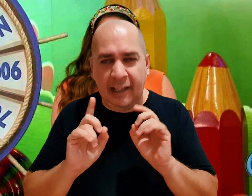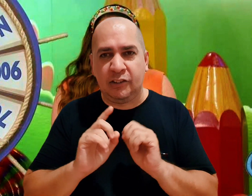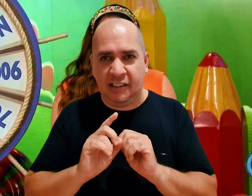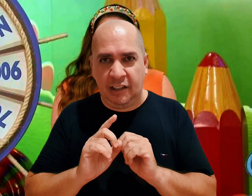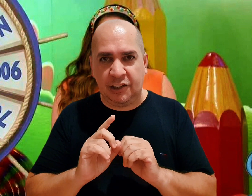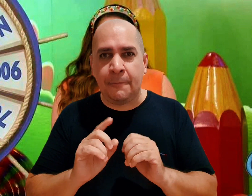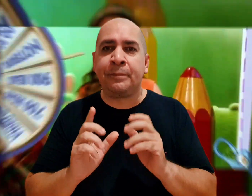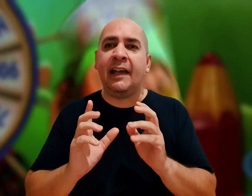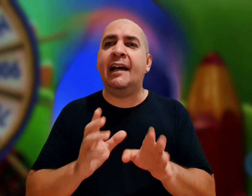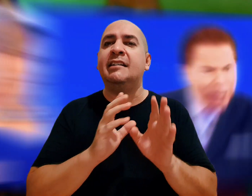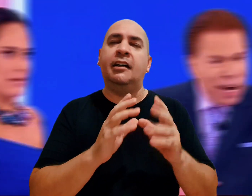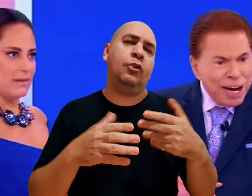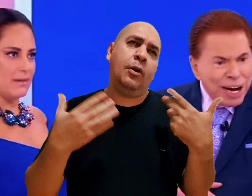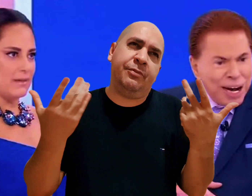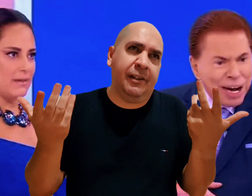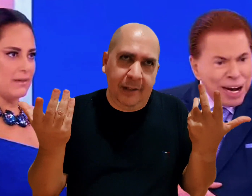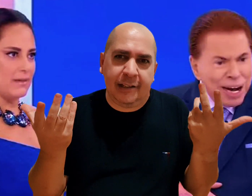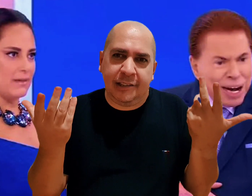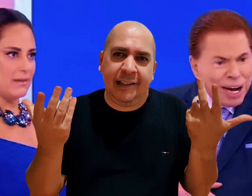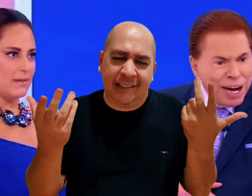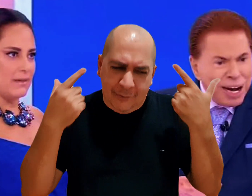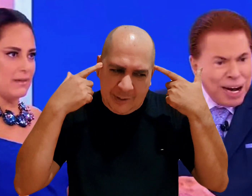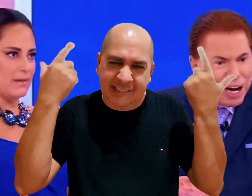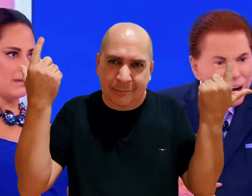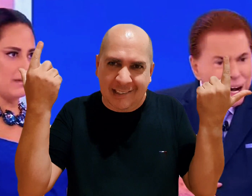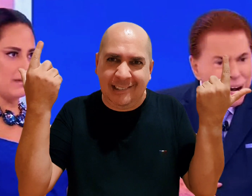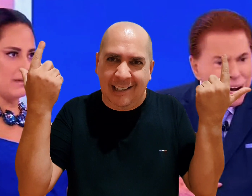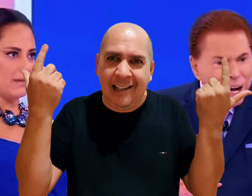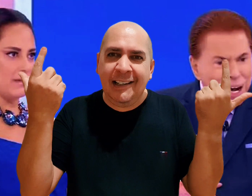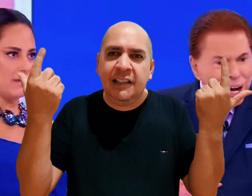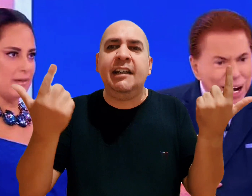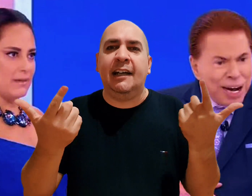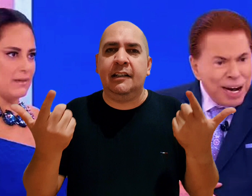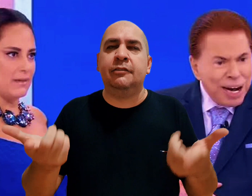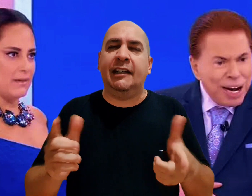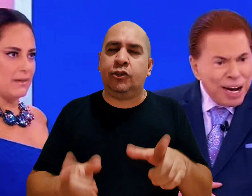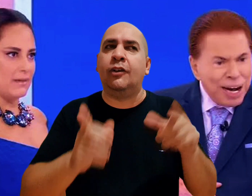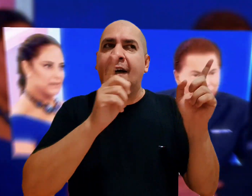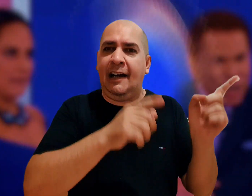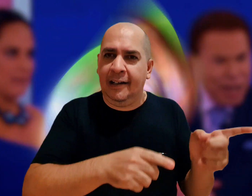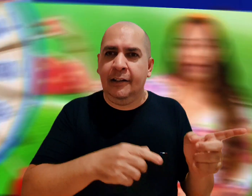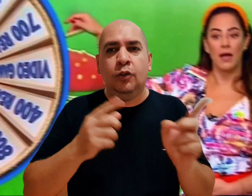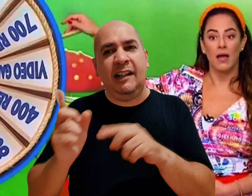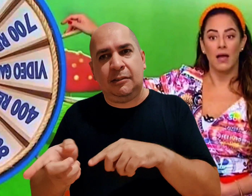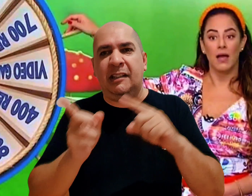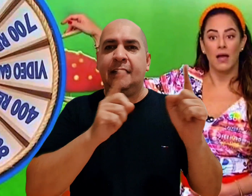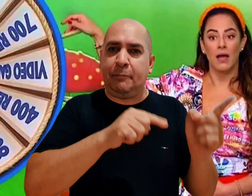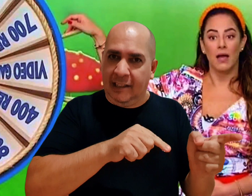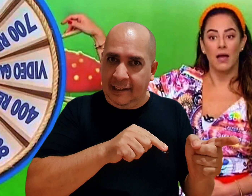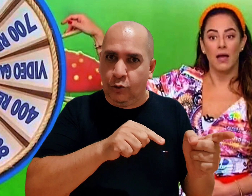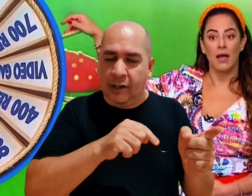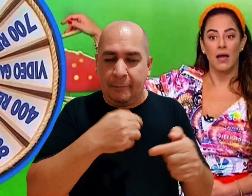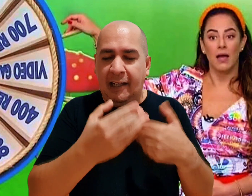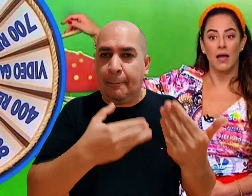é o seguinte ela obviamente né dava para se imaginar que ela não vai trocar o SBT pela Record ela